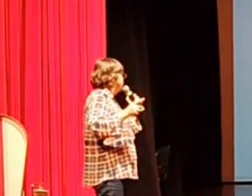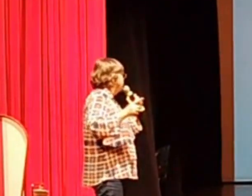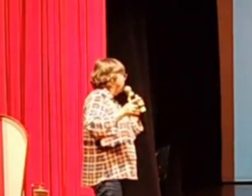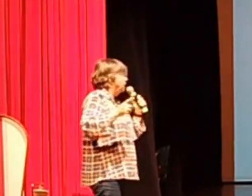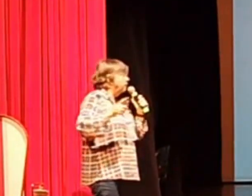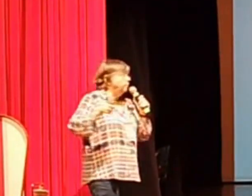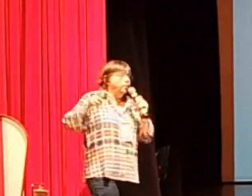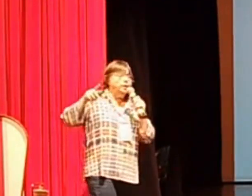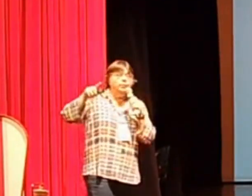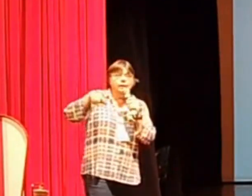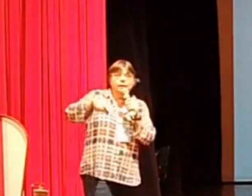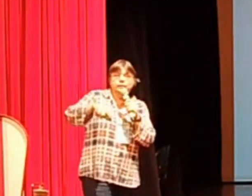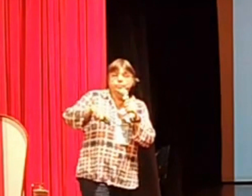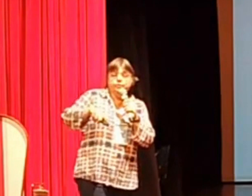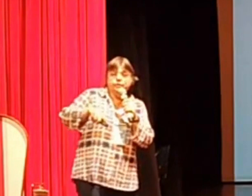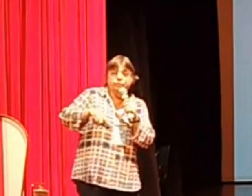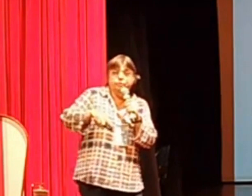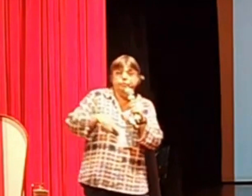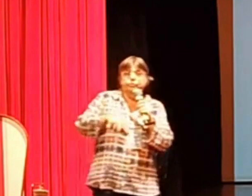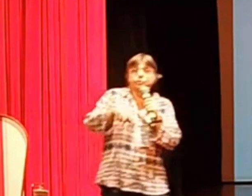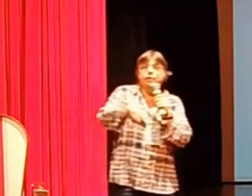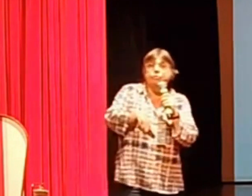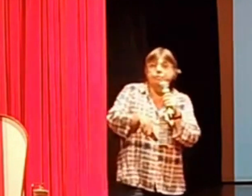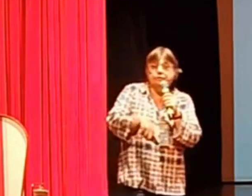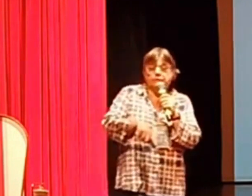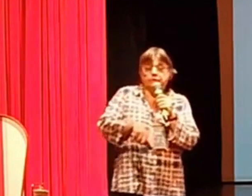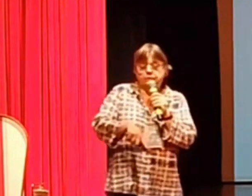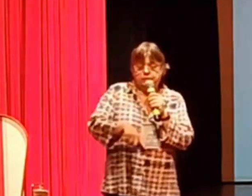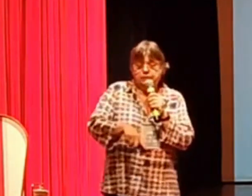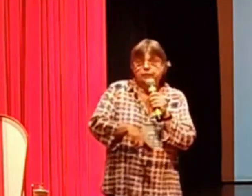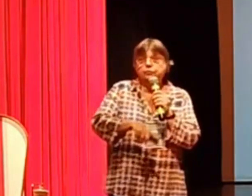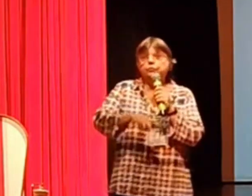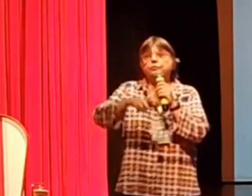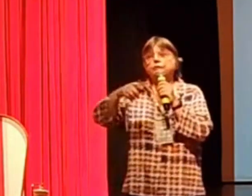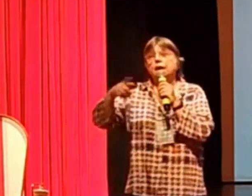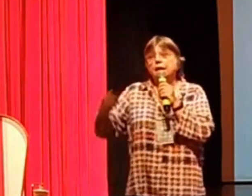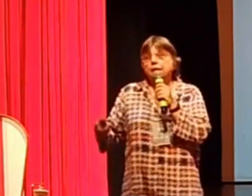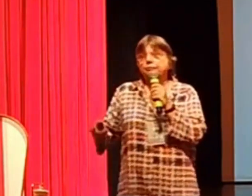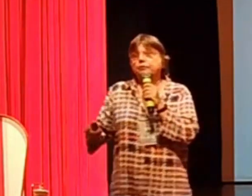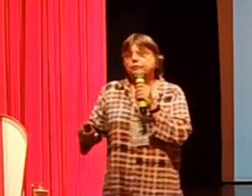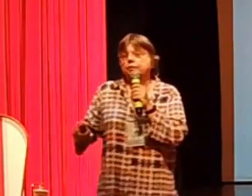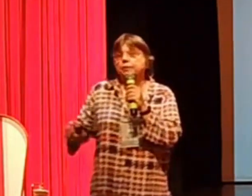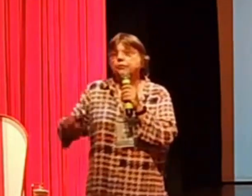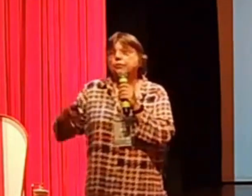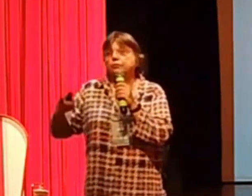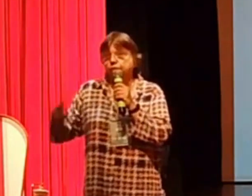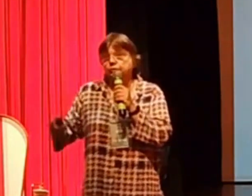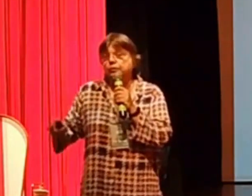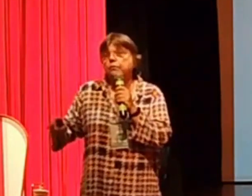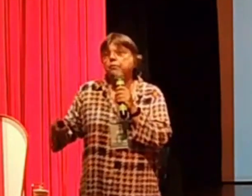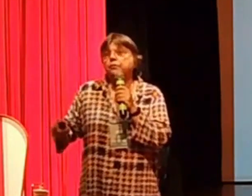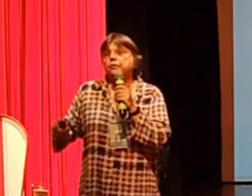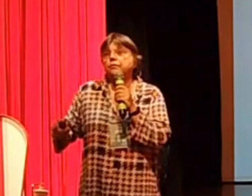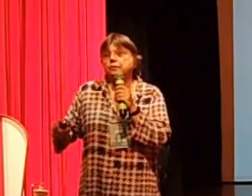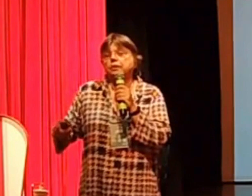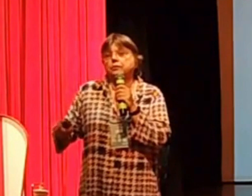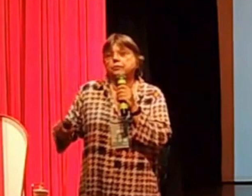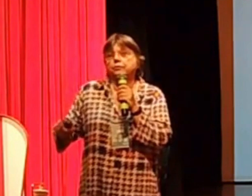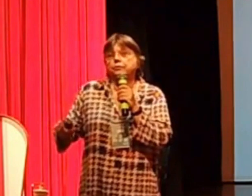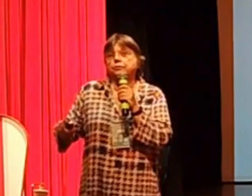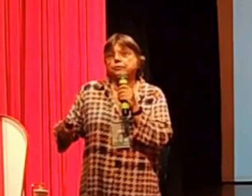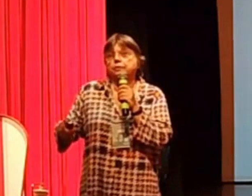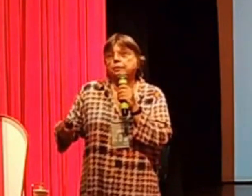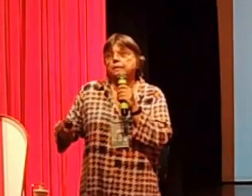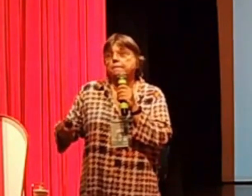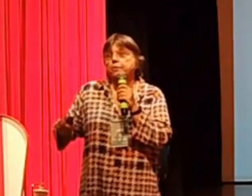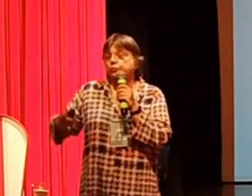que, embora 40% das pessoas tenham começado a se tratar no SUS, efetivamente só 28% se tratou